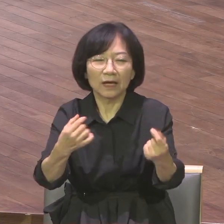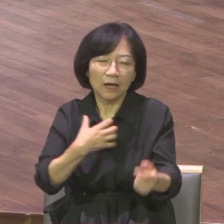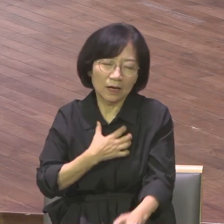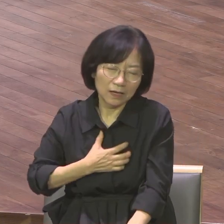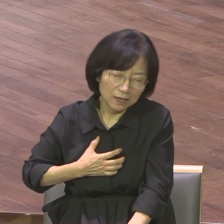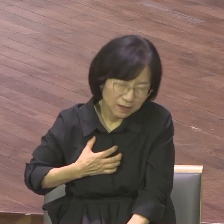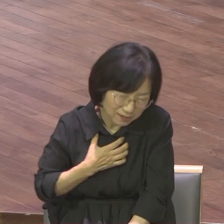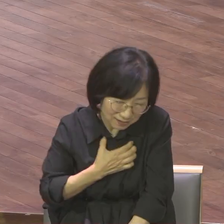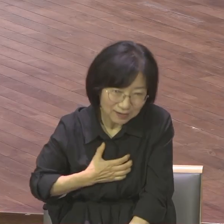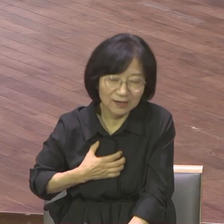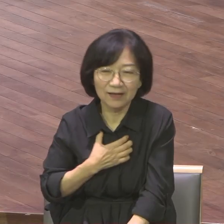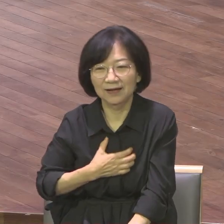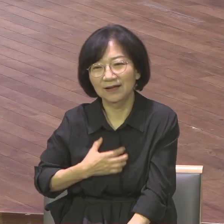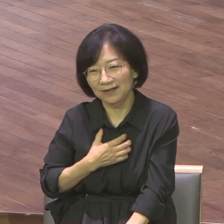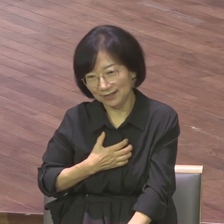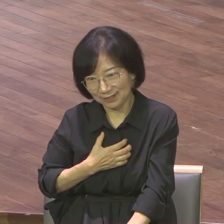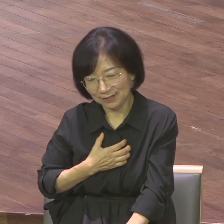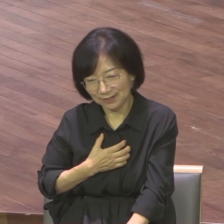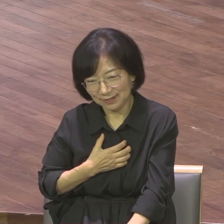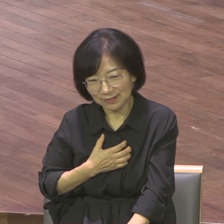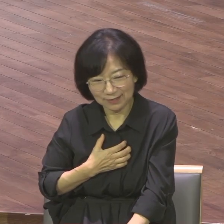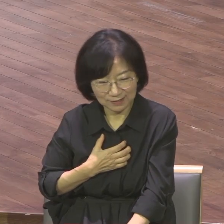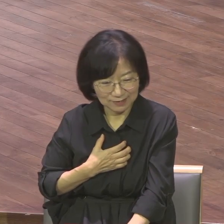그렇게 고백을 하고 있어요.